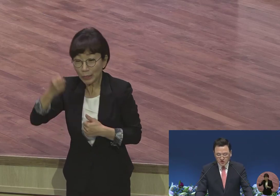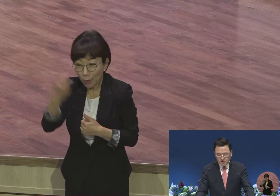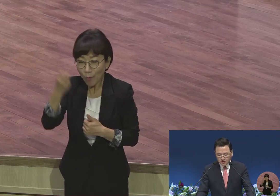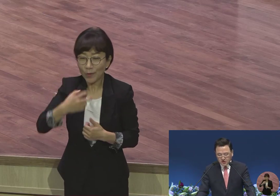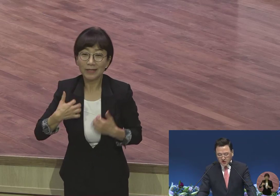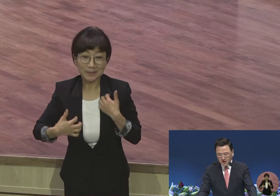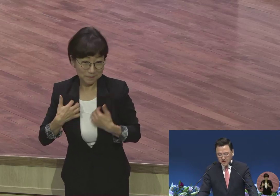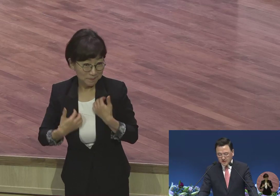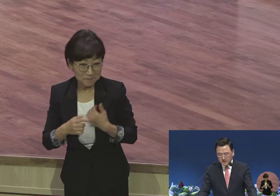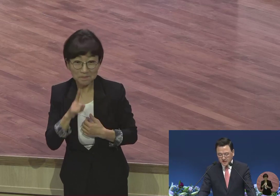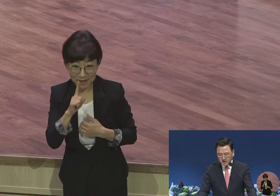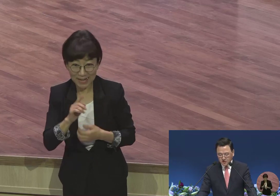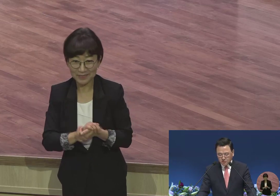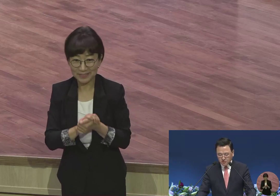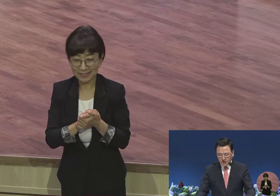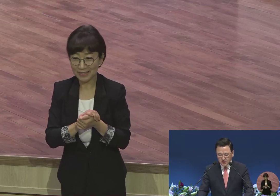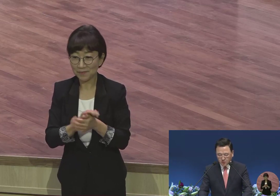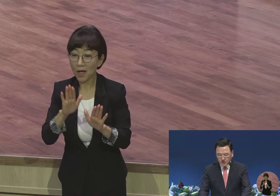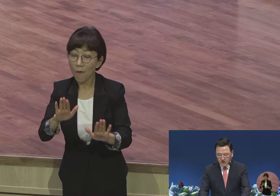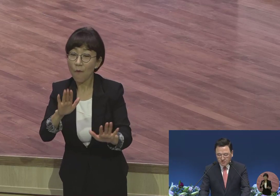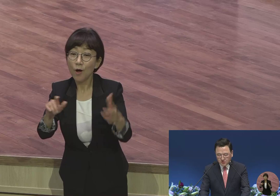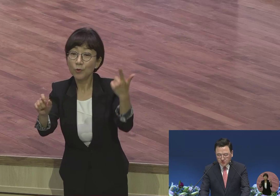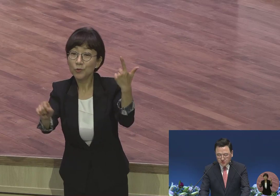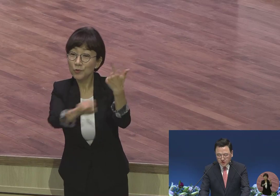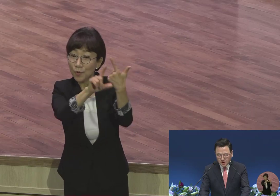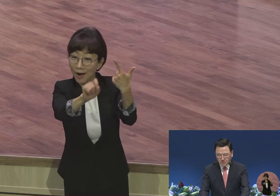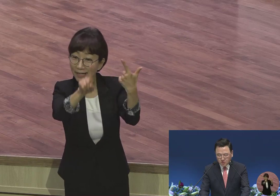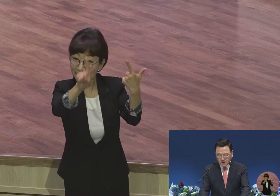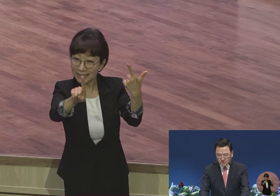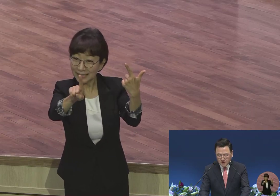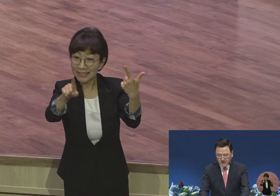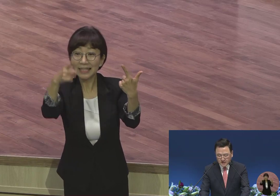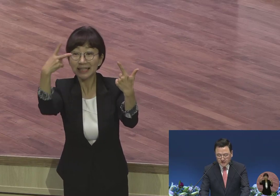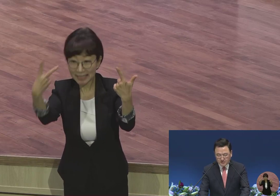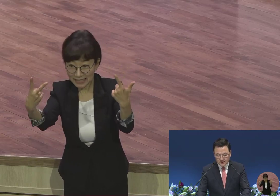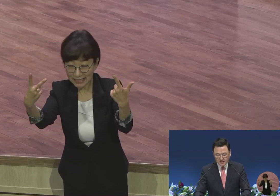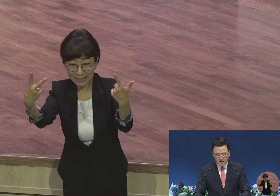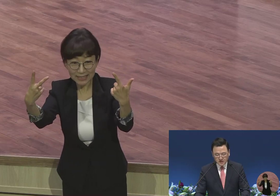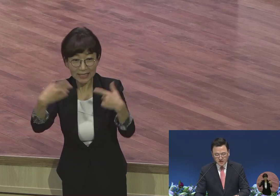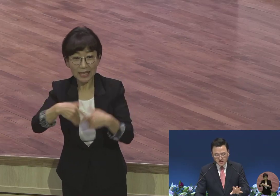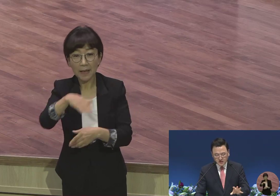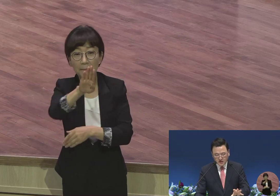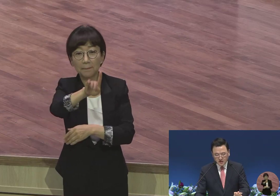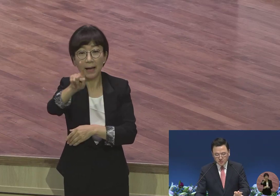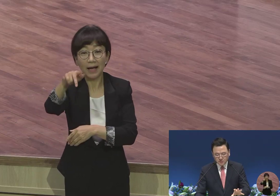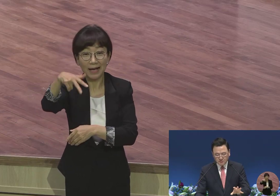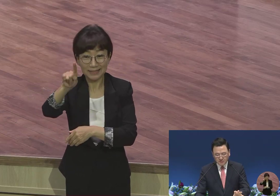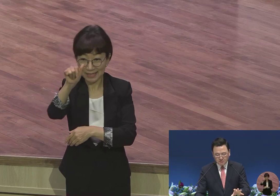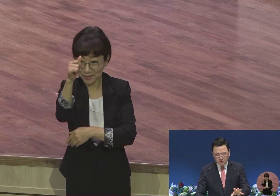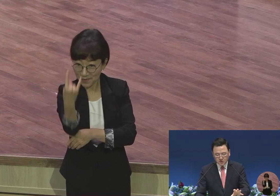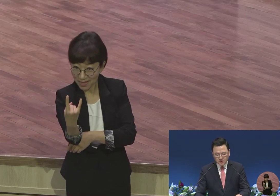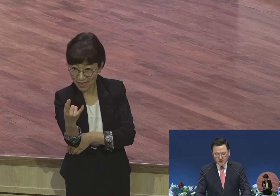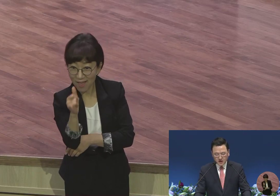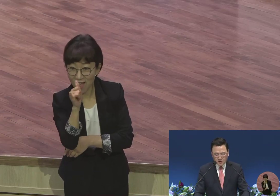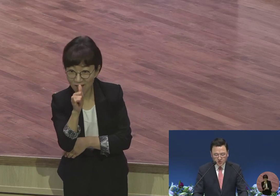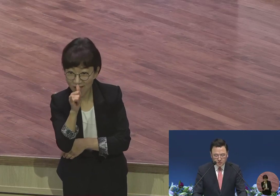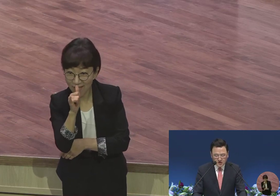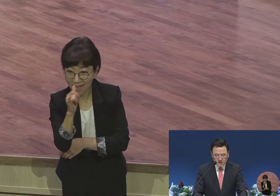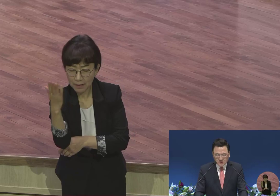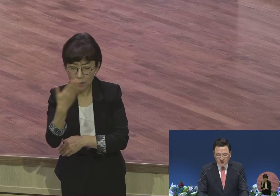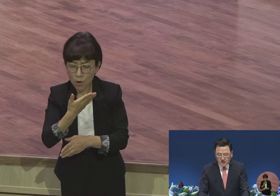이번에 6월 1일부터 2일까지 국내 예원 렘넌트를 위한 행복 나눔 바자회를 합니다. 기증된 애장품은 판매 후